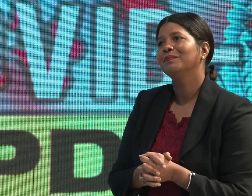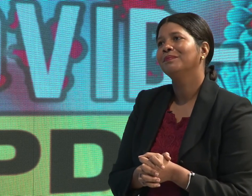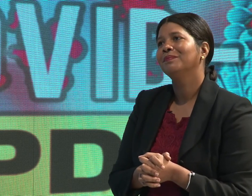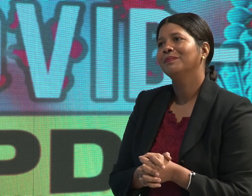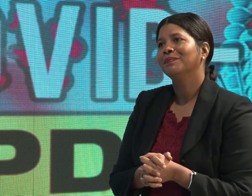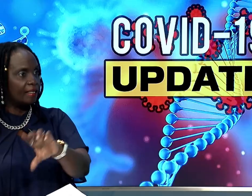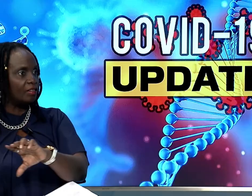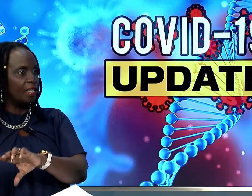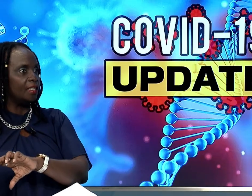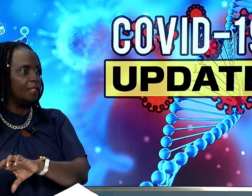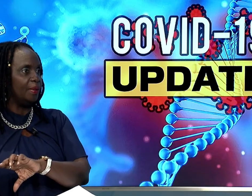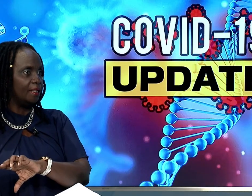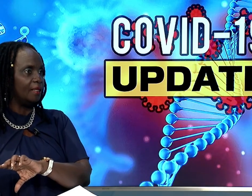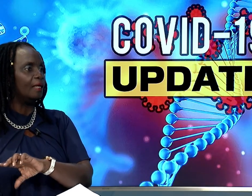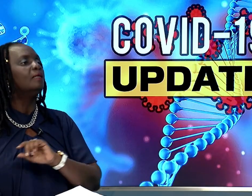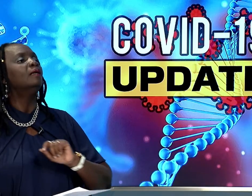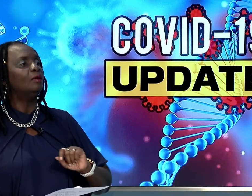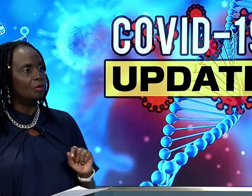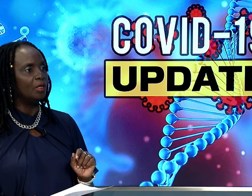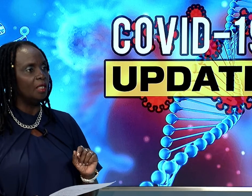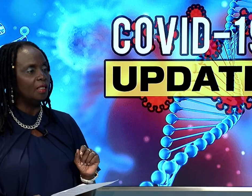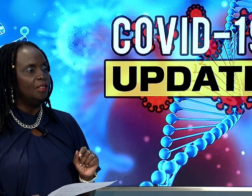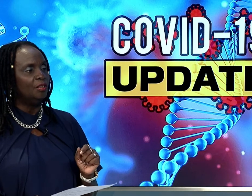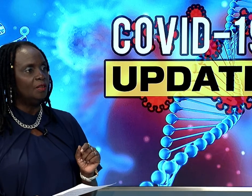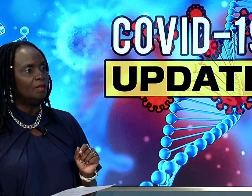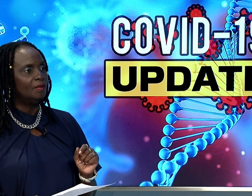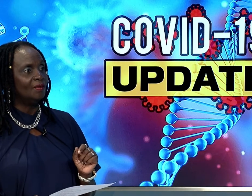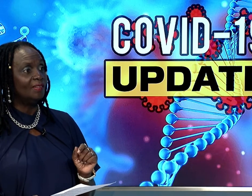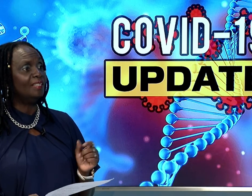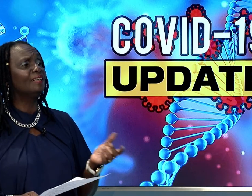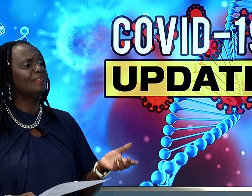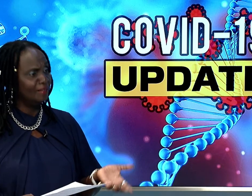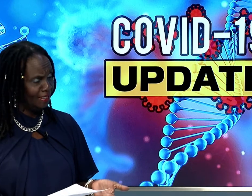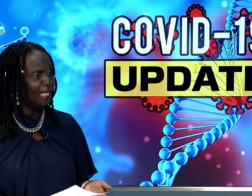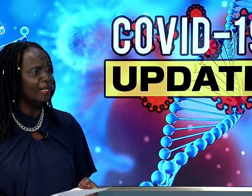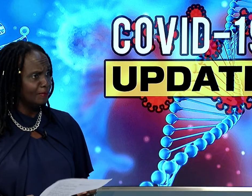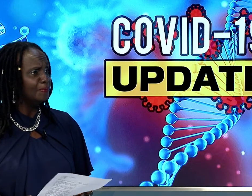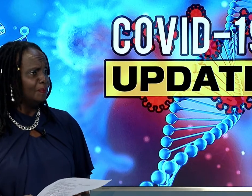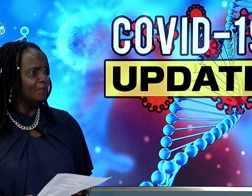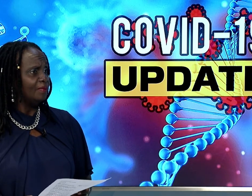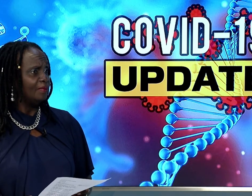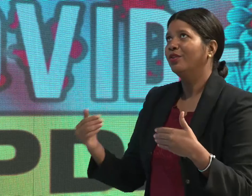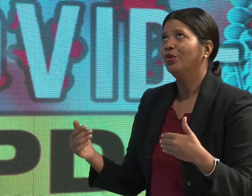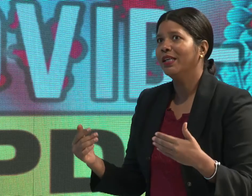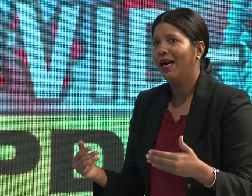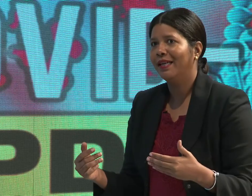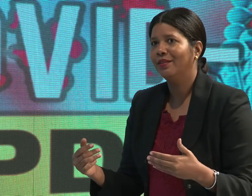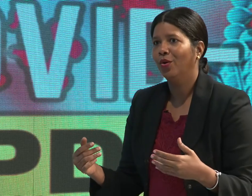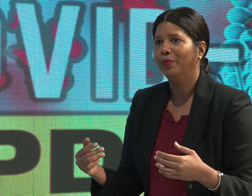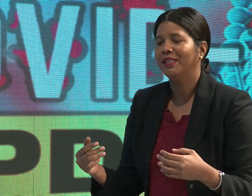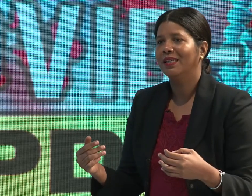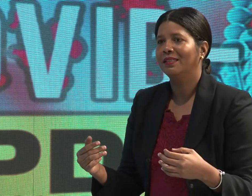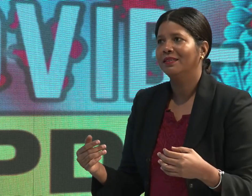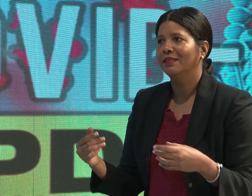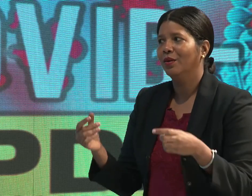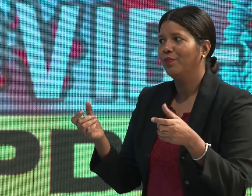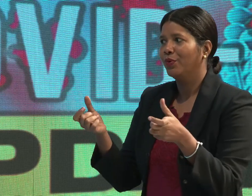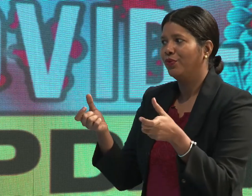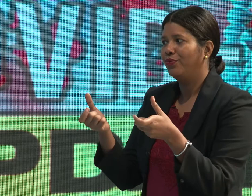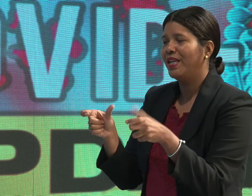ambtenaren geen extra kinderbijslag. Klopt, ja. Okay. Het was een beetje hard voor de mensen, omdat, natuurlijk hard,